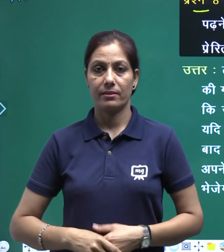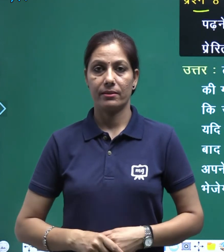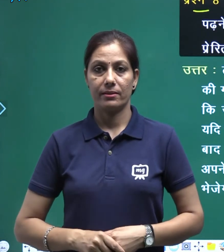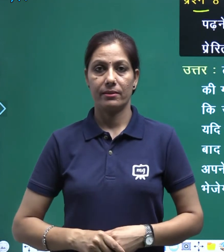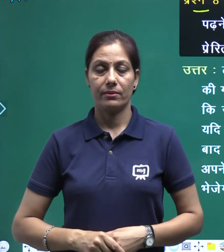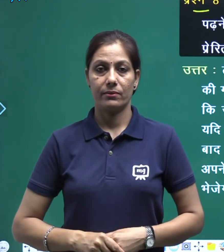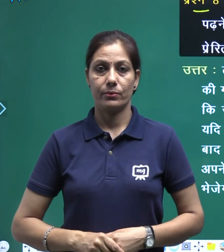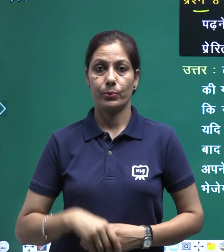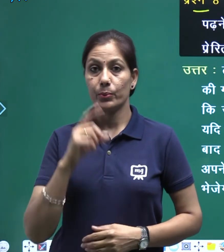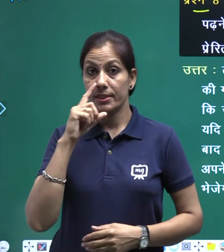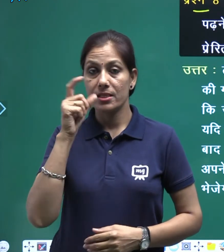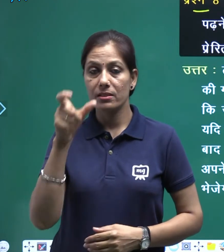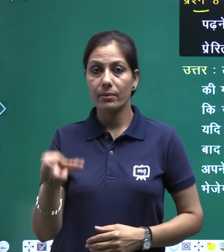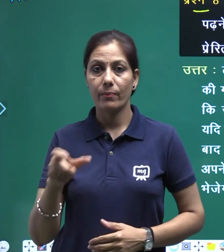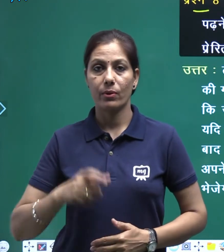चंपा को